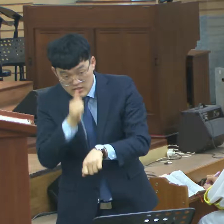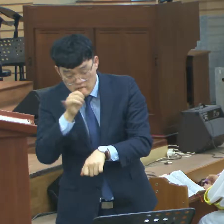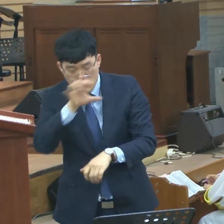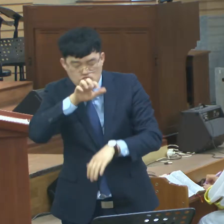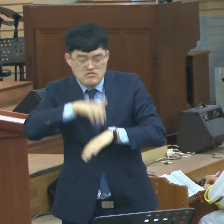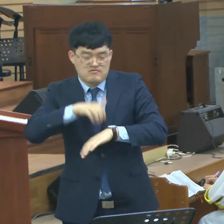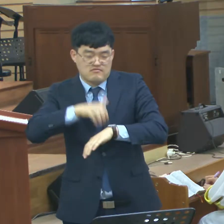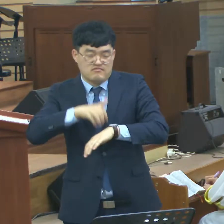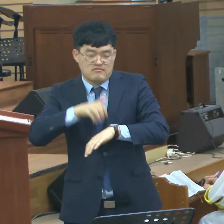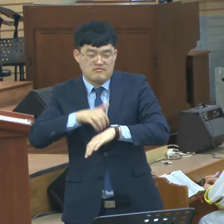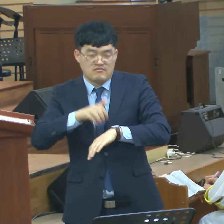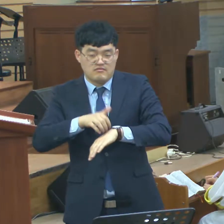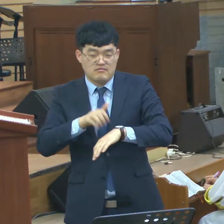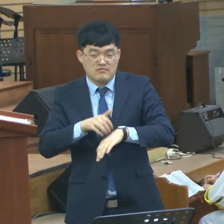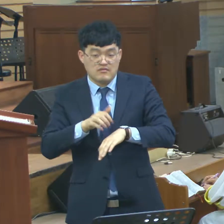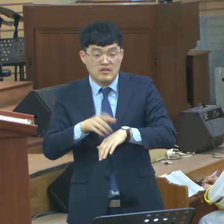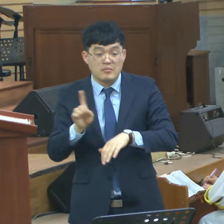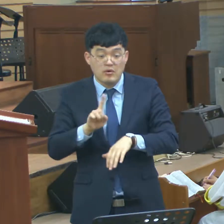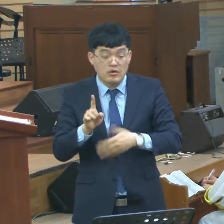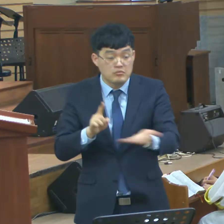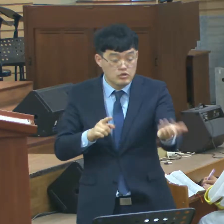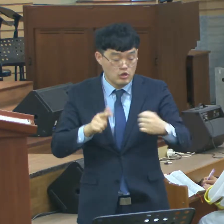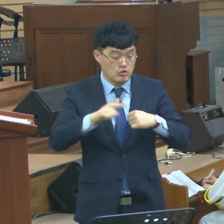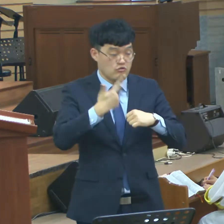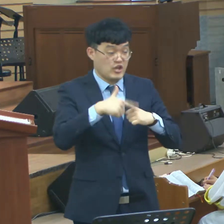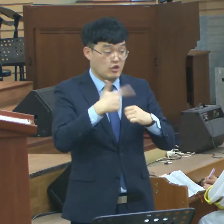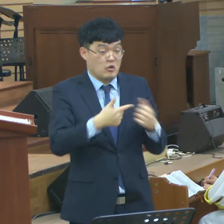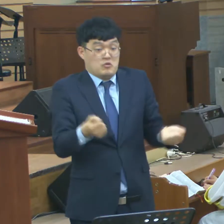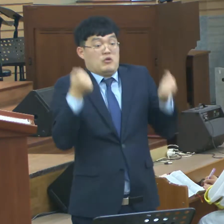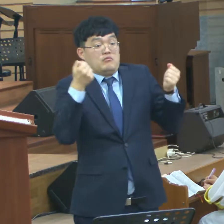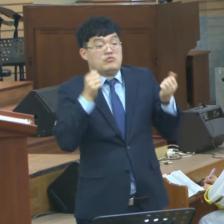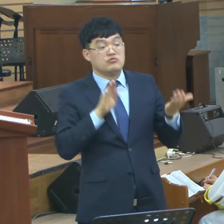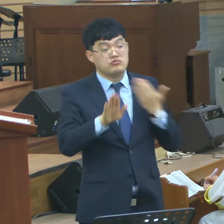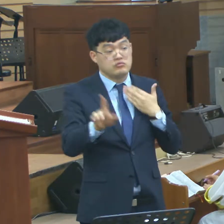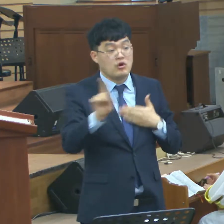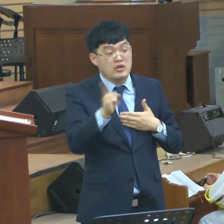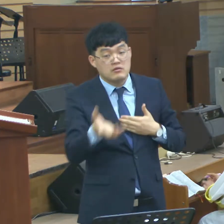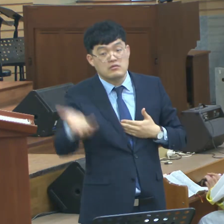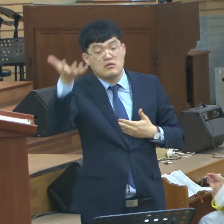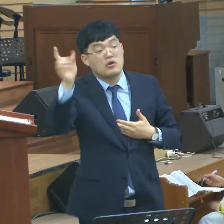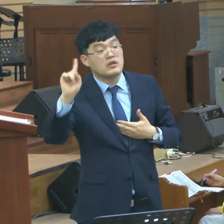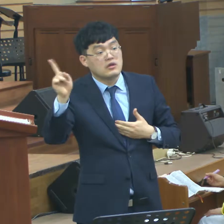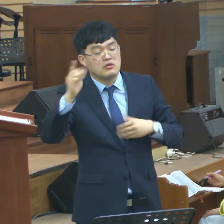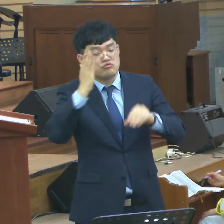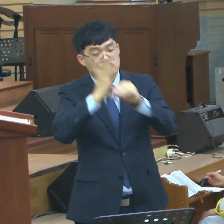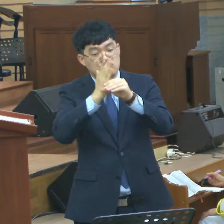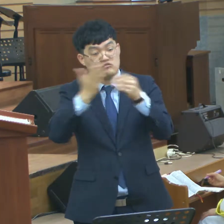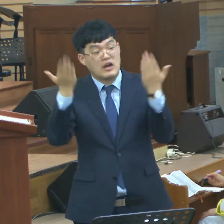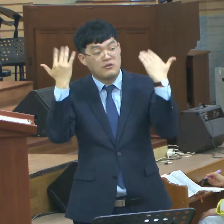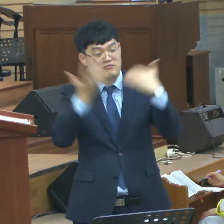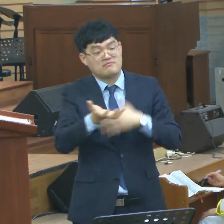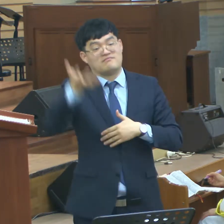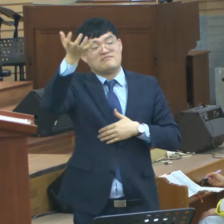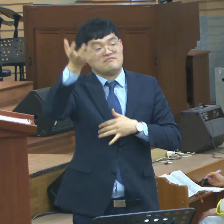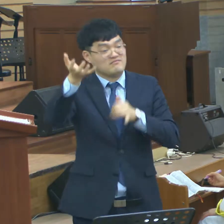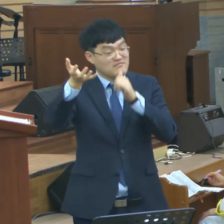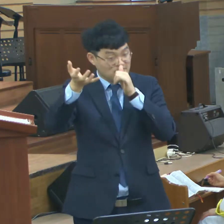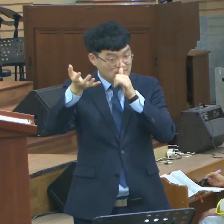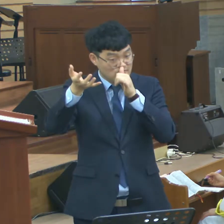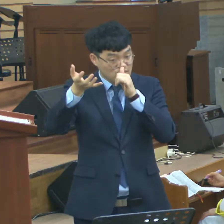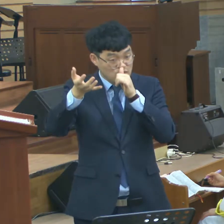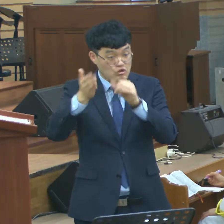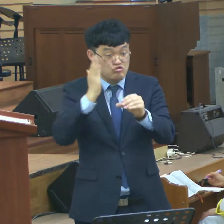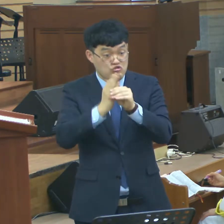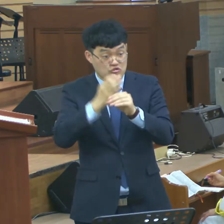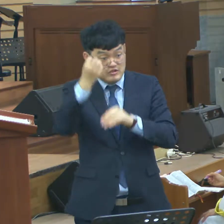마치 초등학교 6학년 마치고 중학교 가잖아요. 계속 공부하는 학교를 안 보내고 왜 6학년밖에